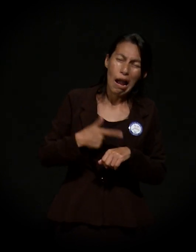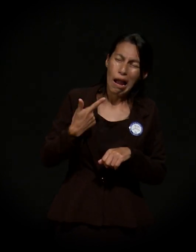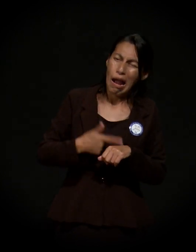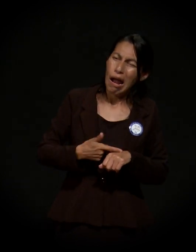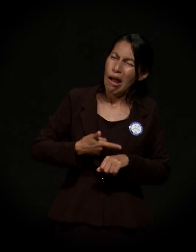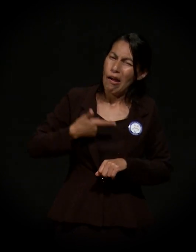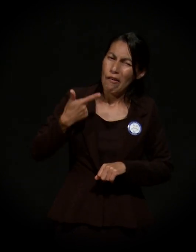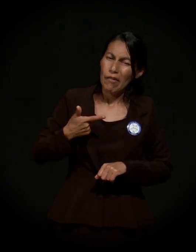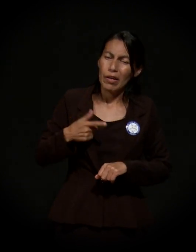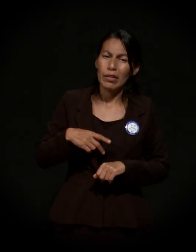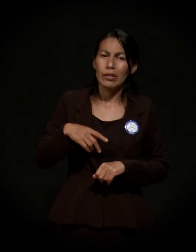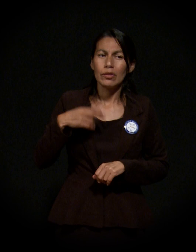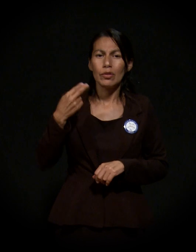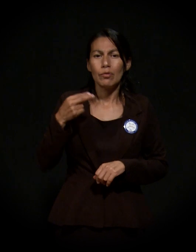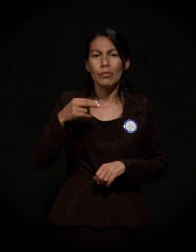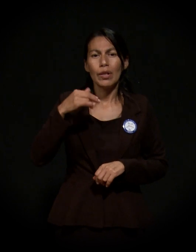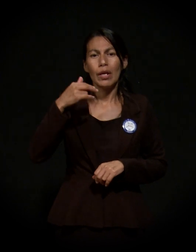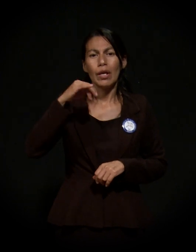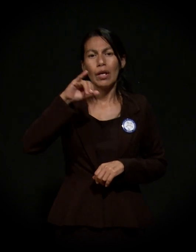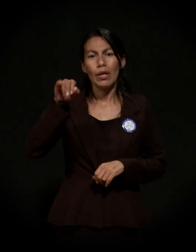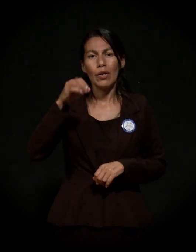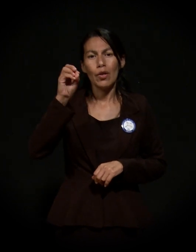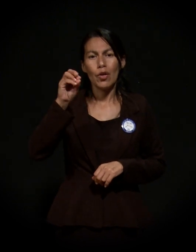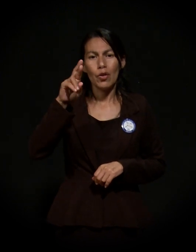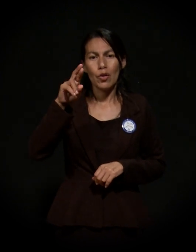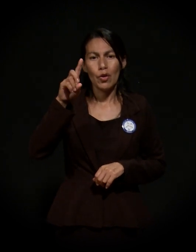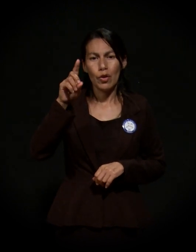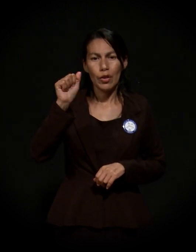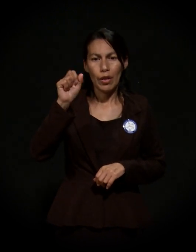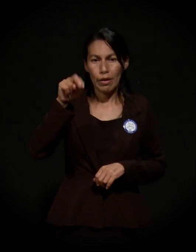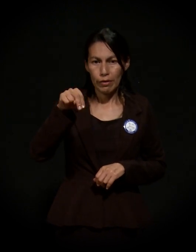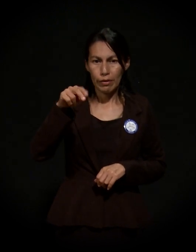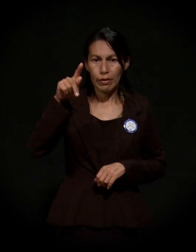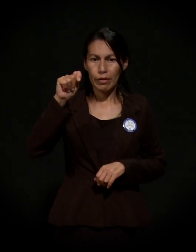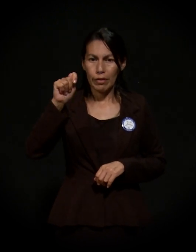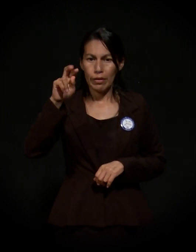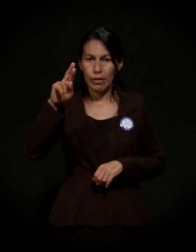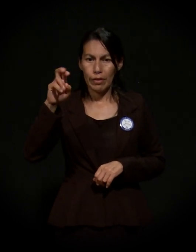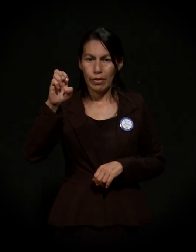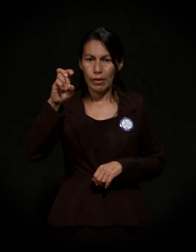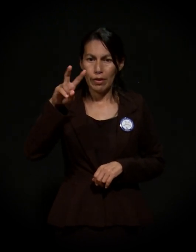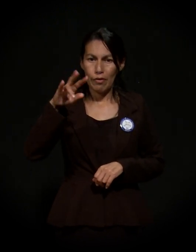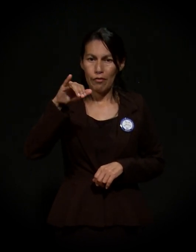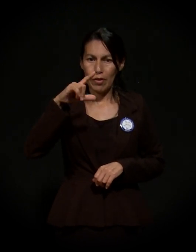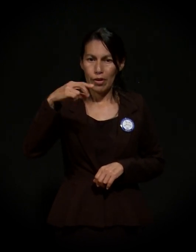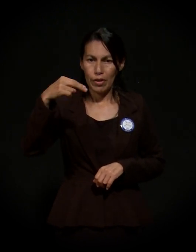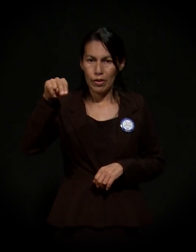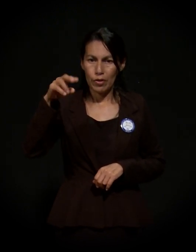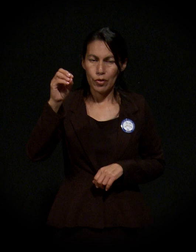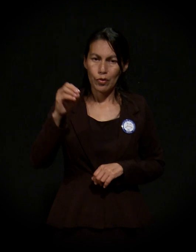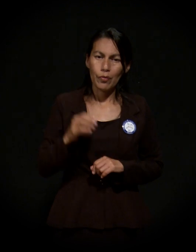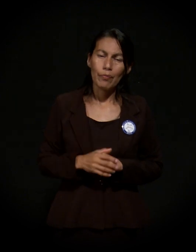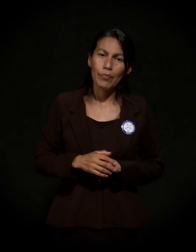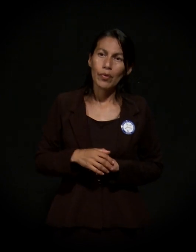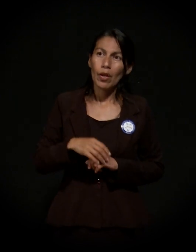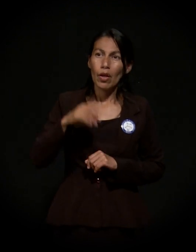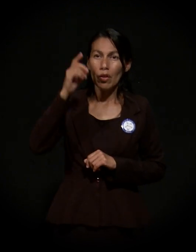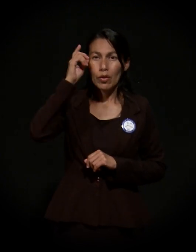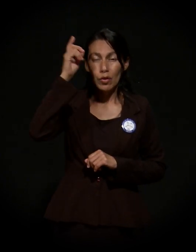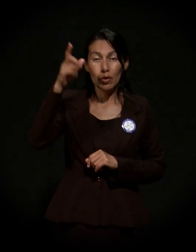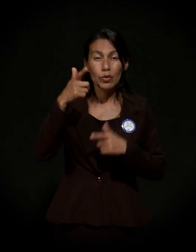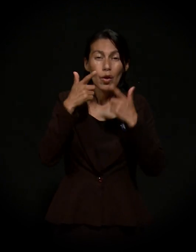llama Jordan Treminio Weimer. Vamos a orar por Jordan para que